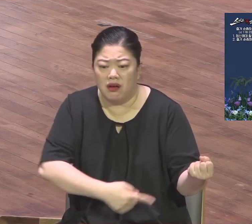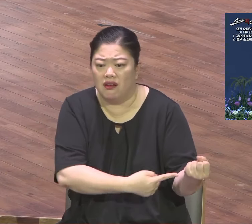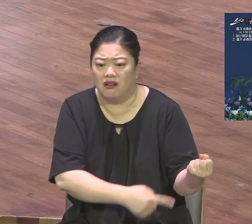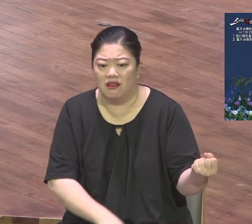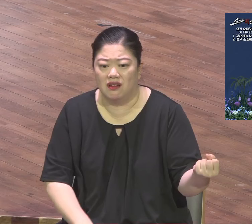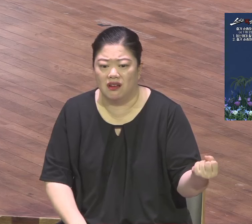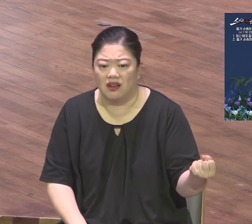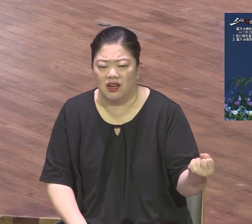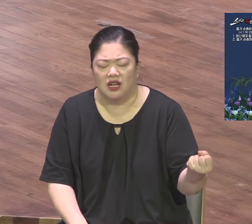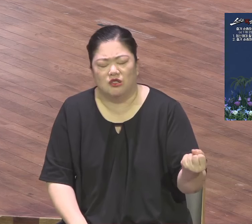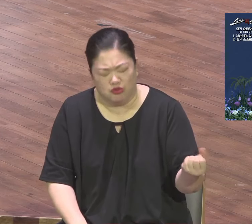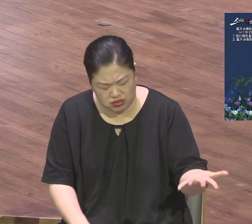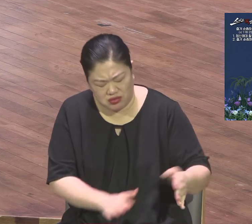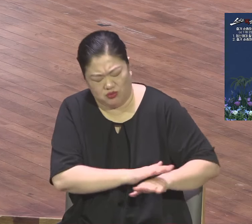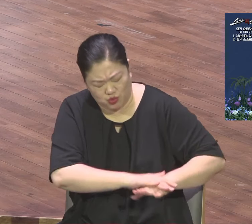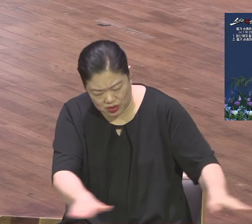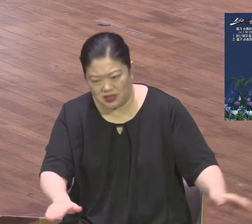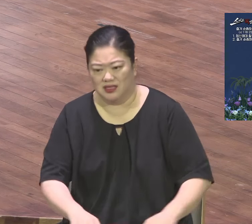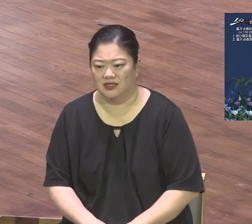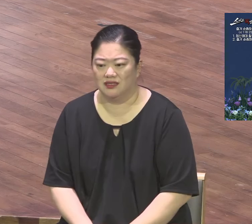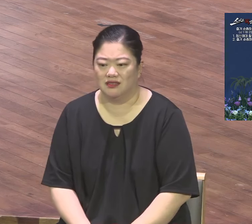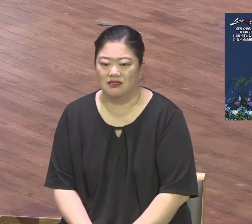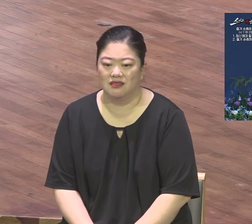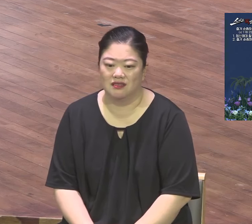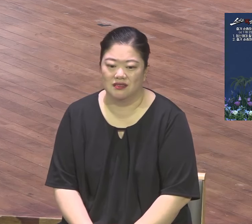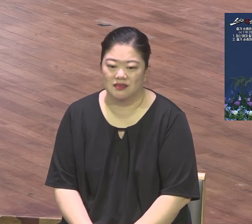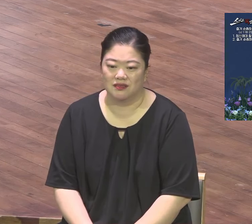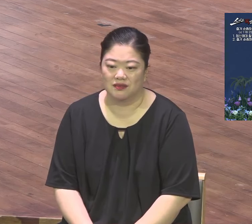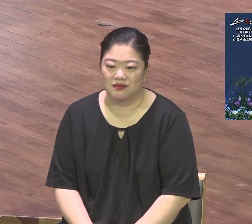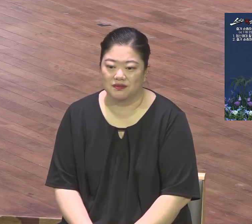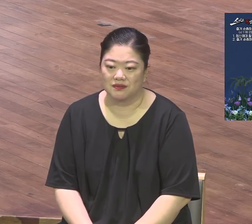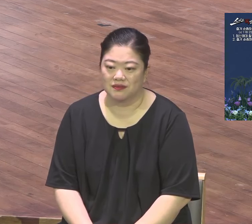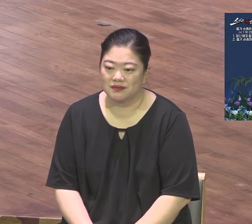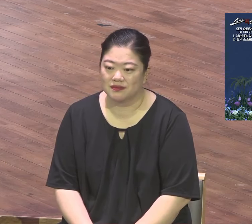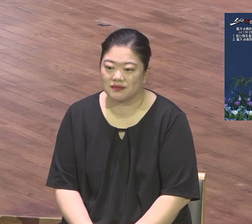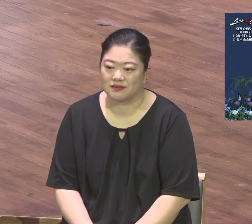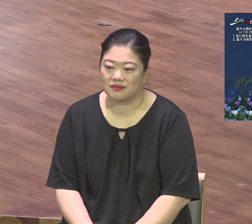주께서 보시면서 어떻게 그 사람을 처리하겠어요?